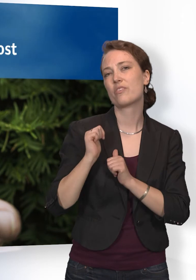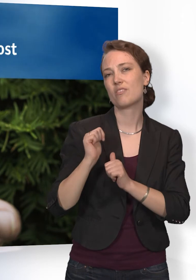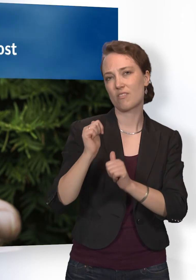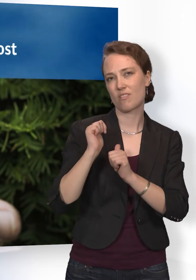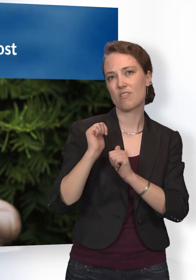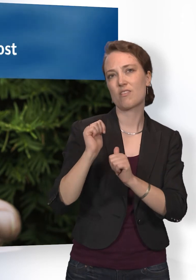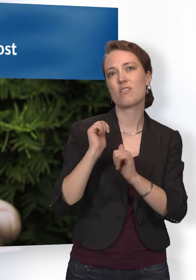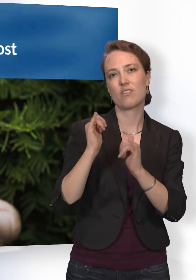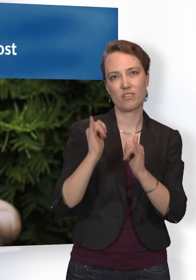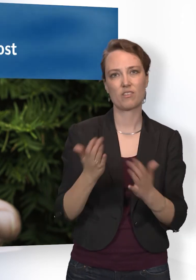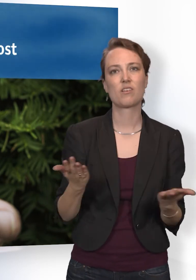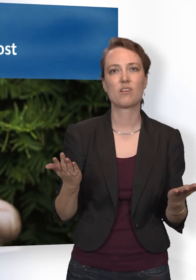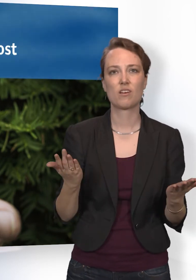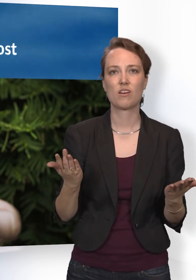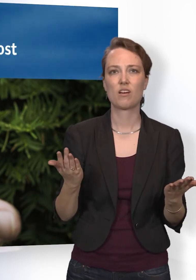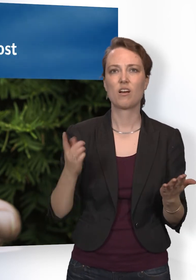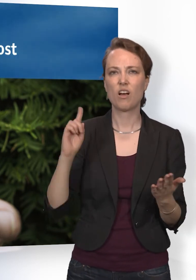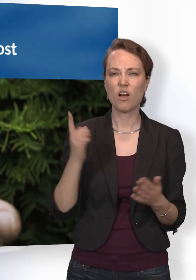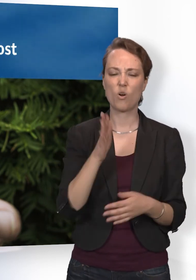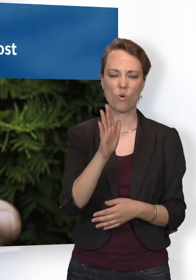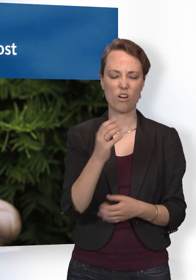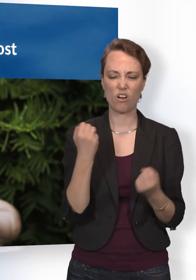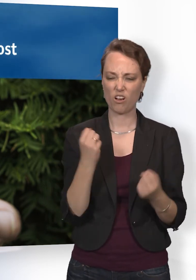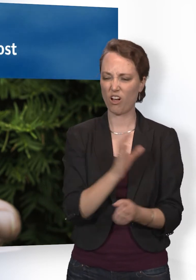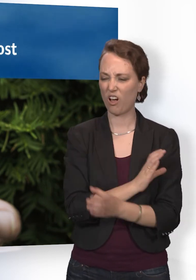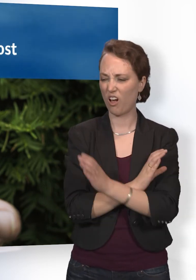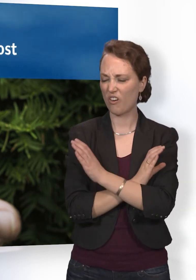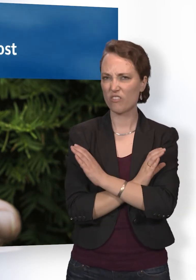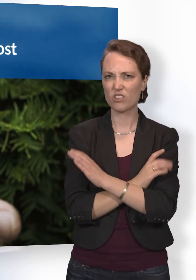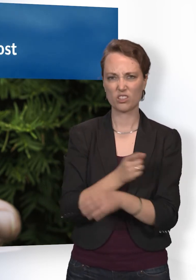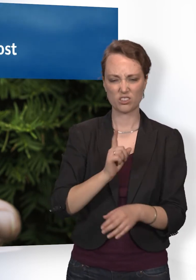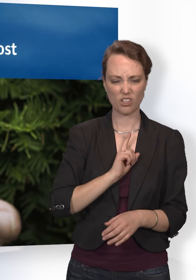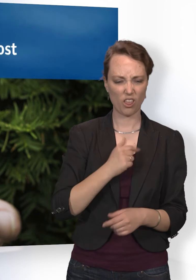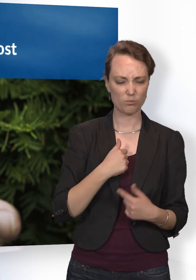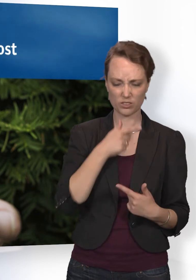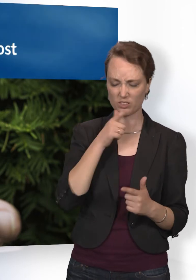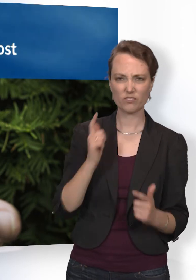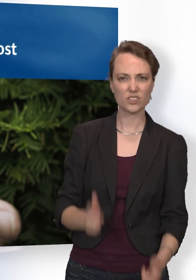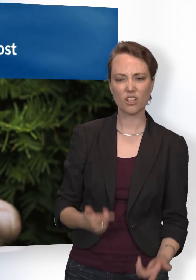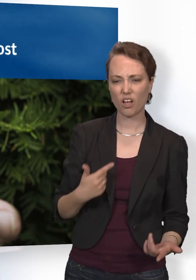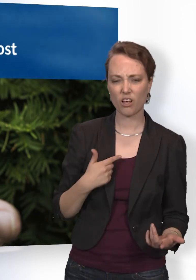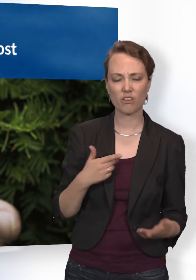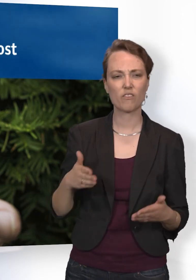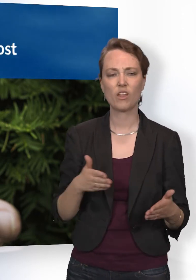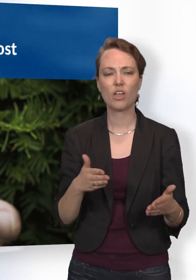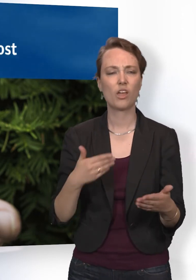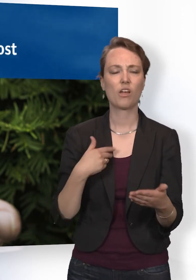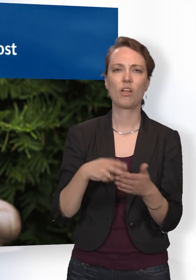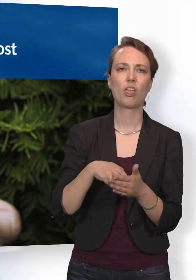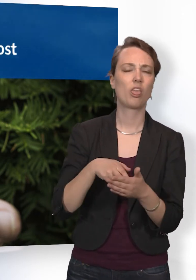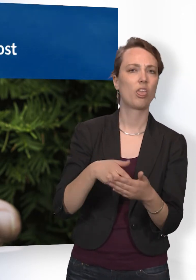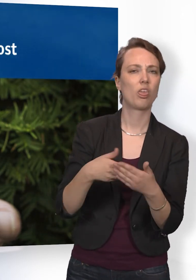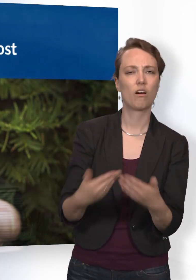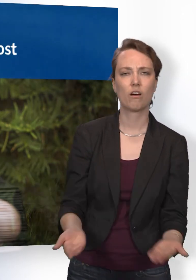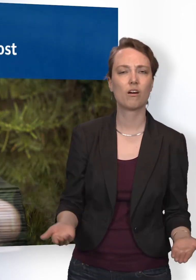wird dich tragen. Auch wenn du und deine Kräfte auf dem Weg